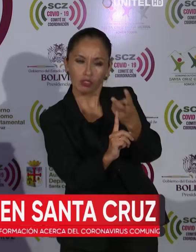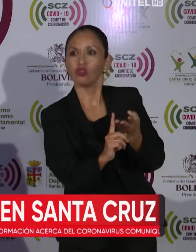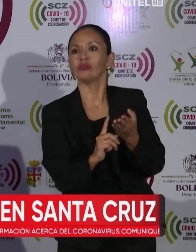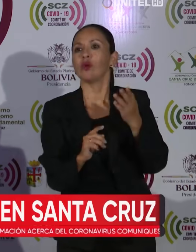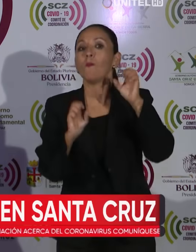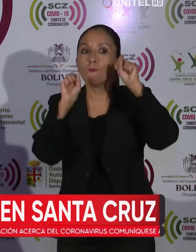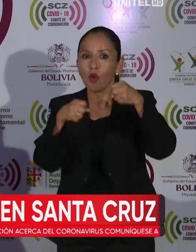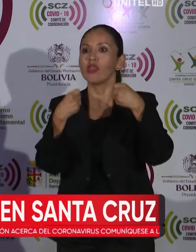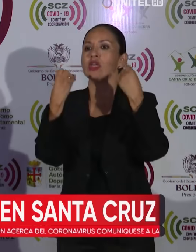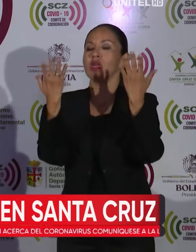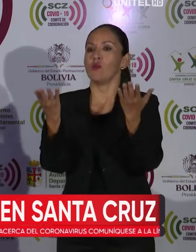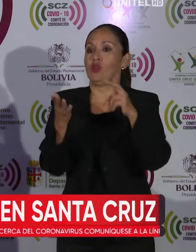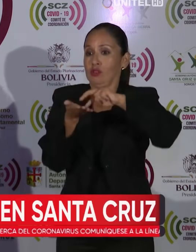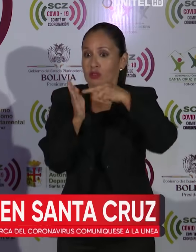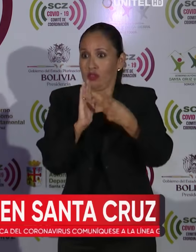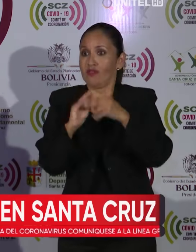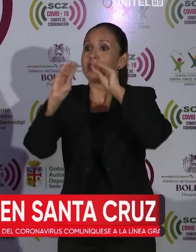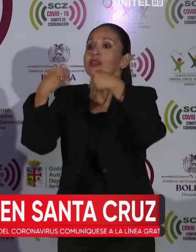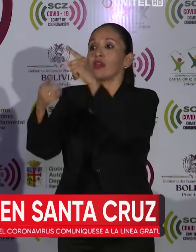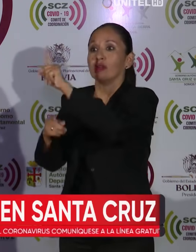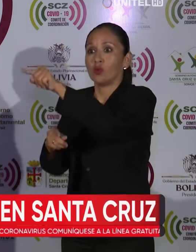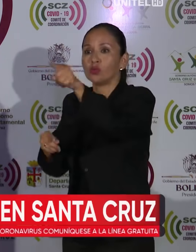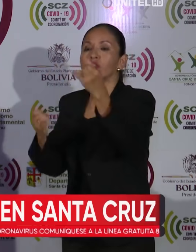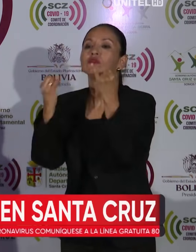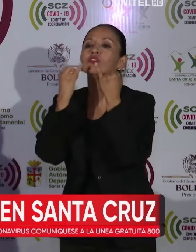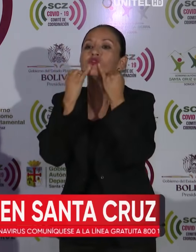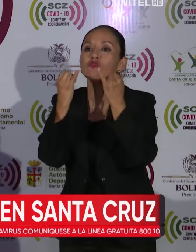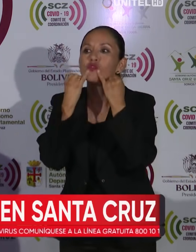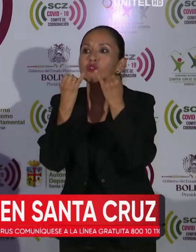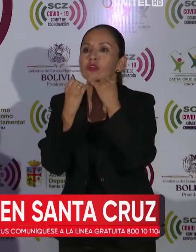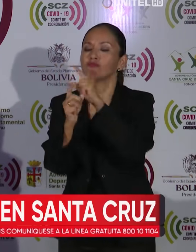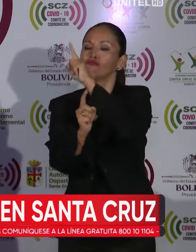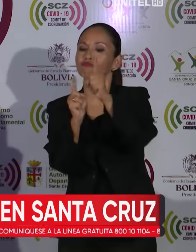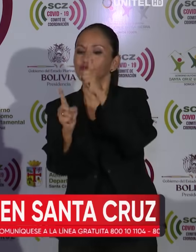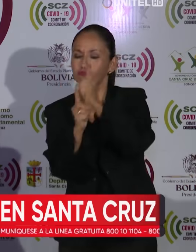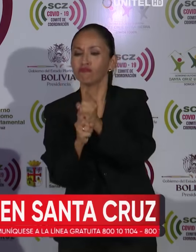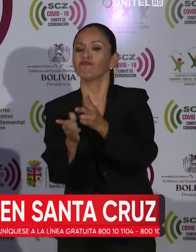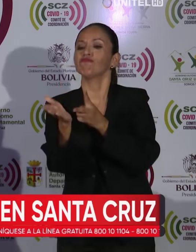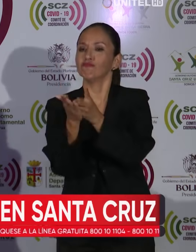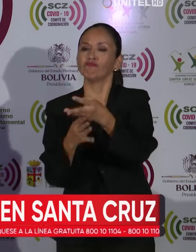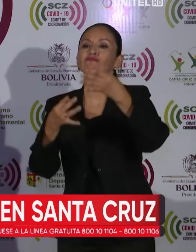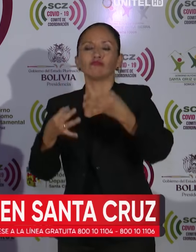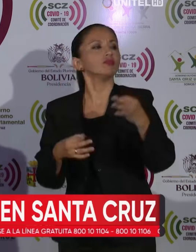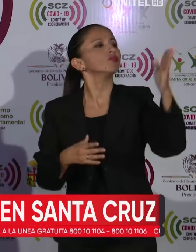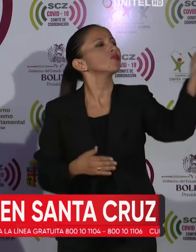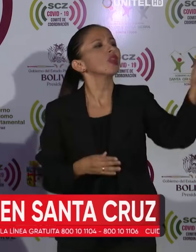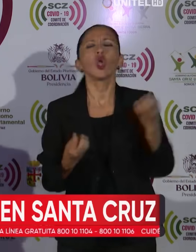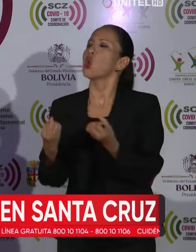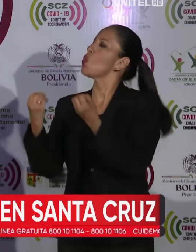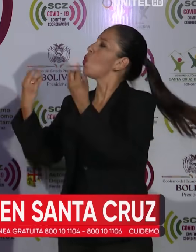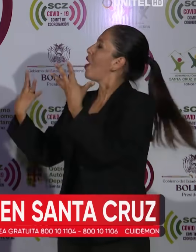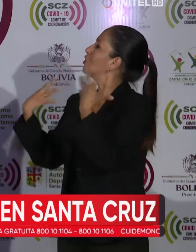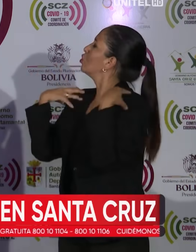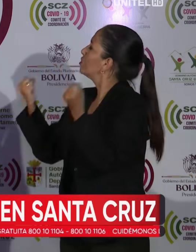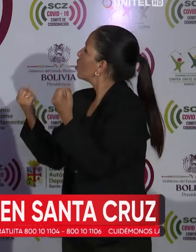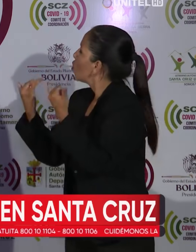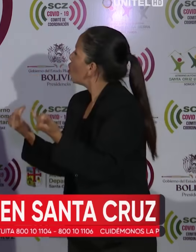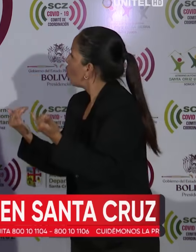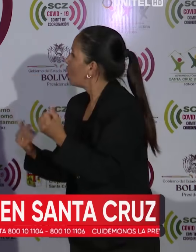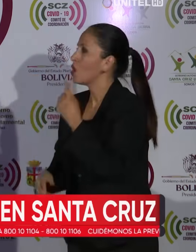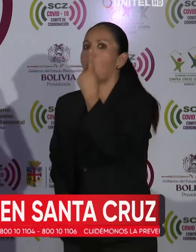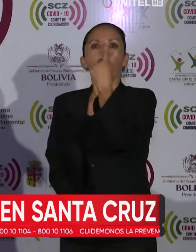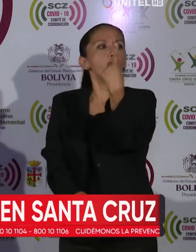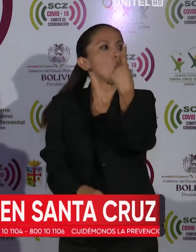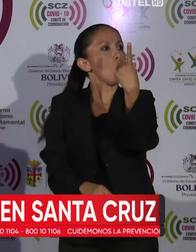y podemos darle a la población una información correcta y veraz. ¿Cuántos recuperados para esta jornada, doctor, ahí? Solamente